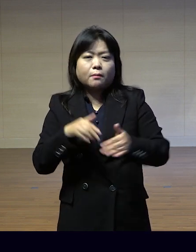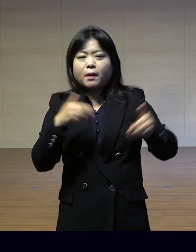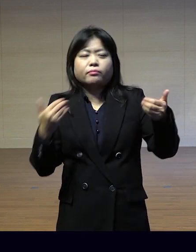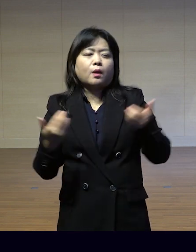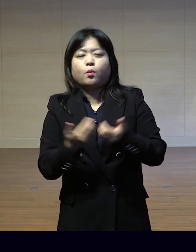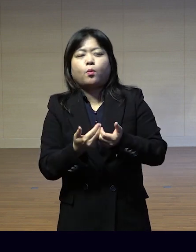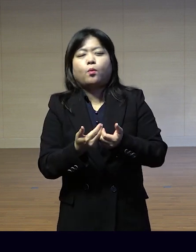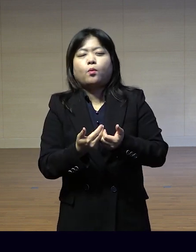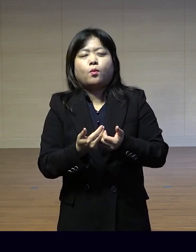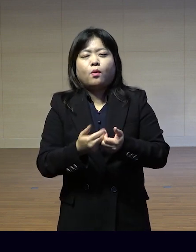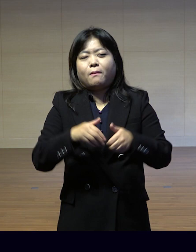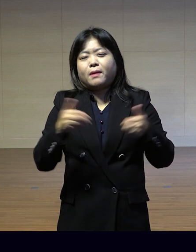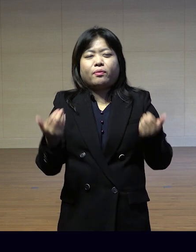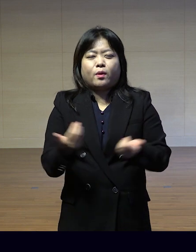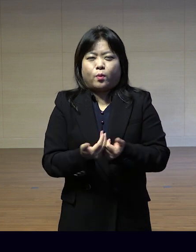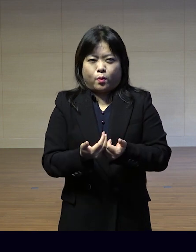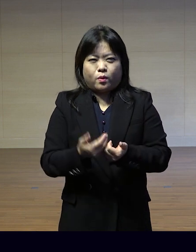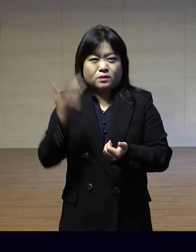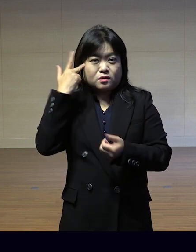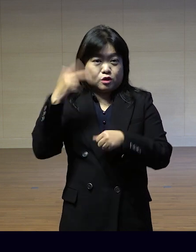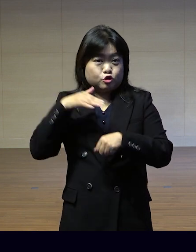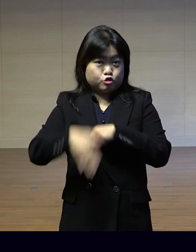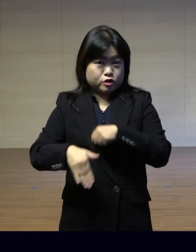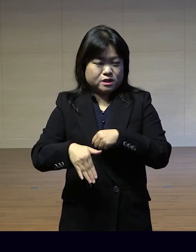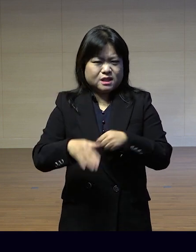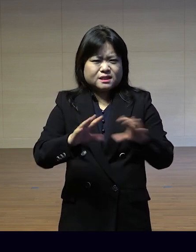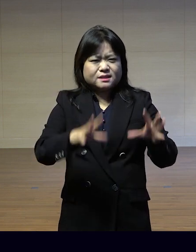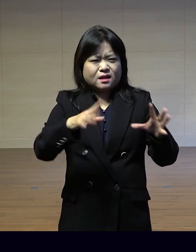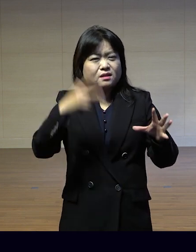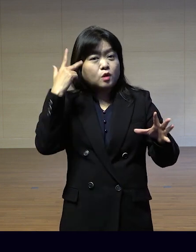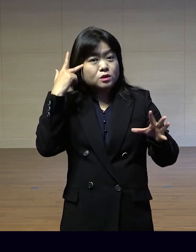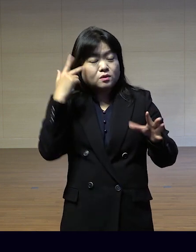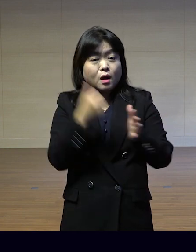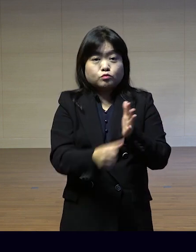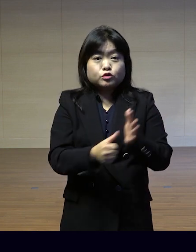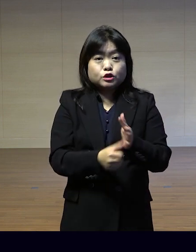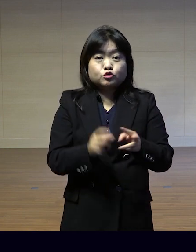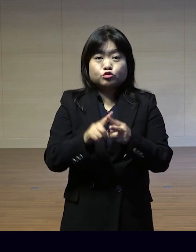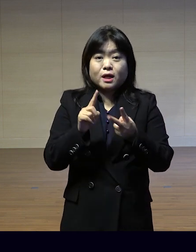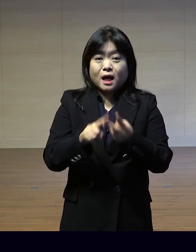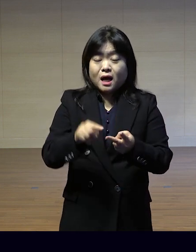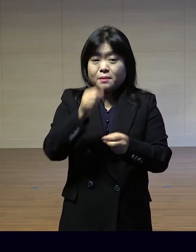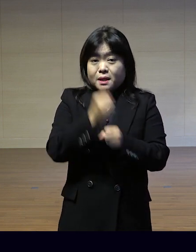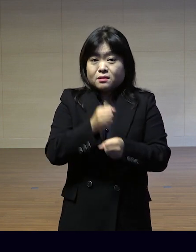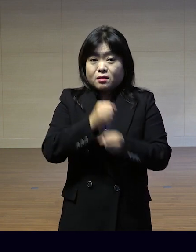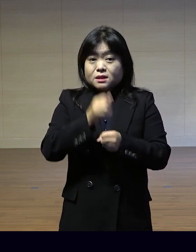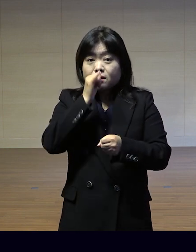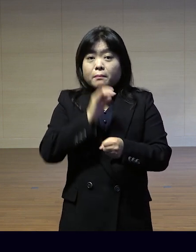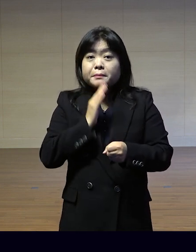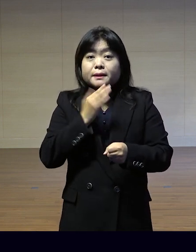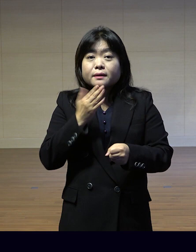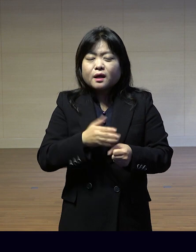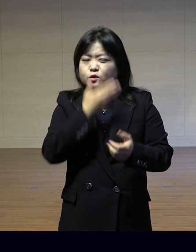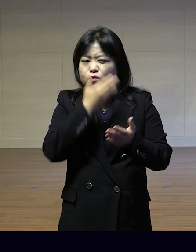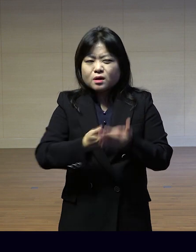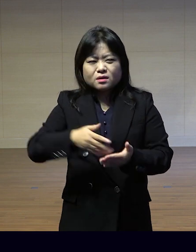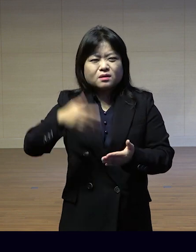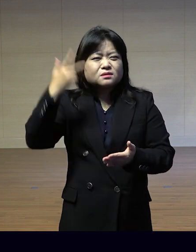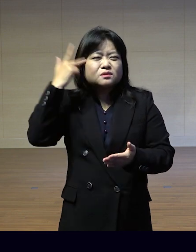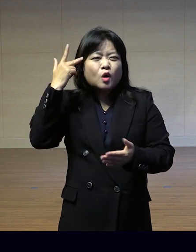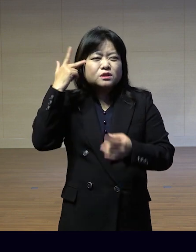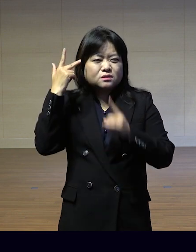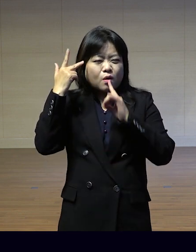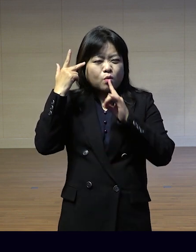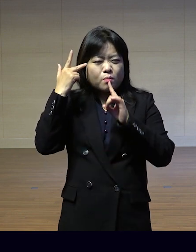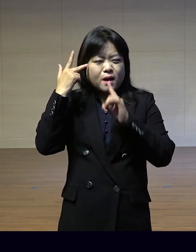이게 스피리추얼리즘이라고 하는데 이 세계를 정신과 물질 두 개가 구성하고 있는데 그 중에 주요한 것, 본질적인